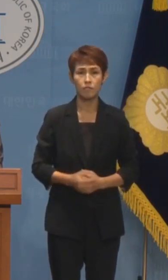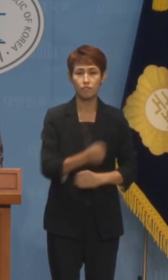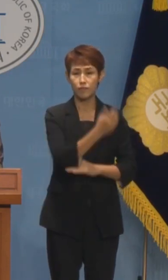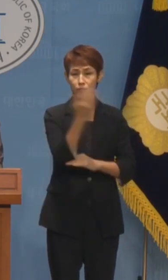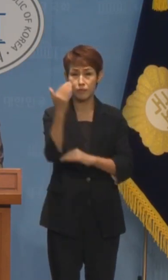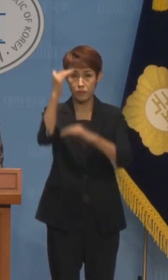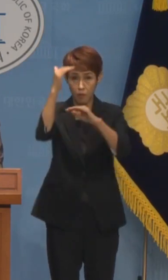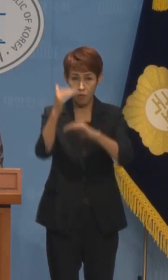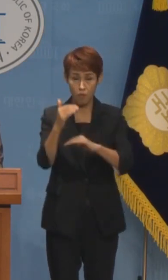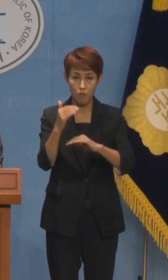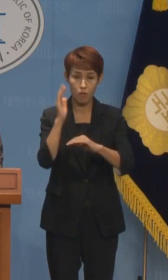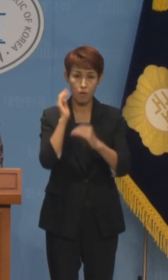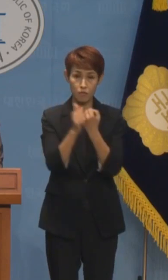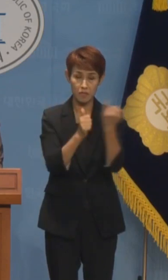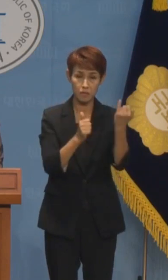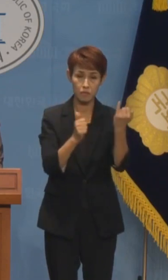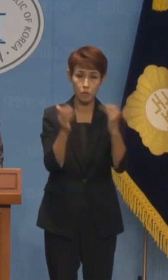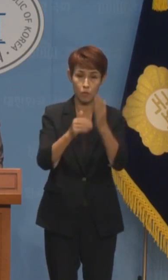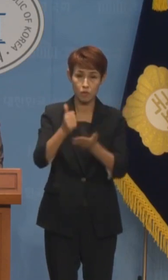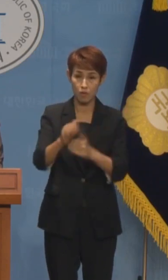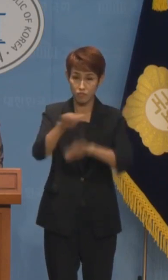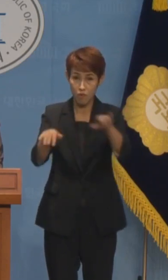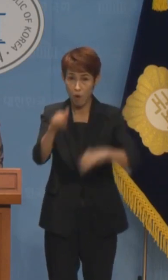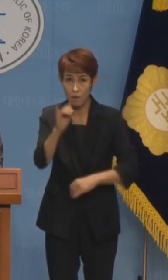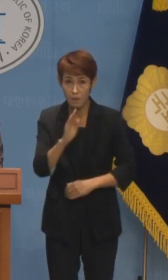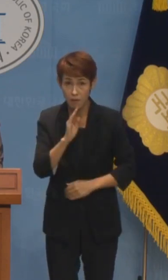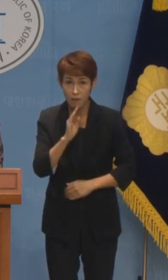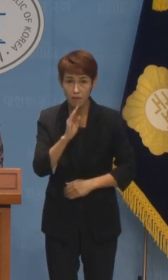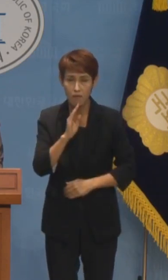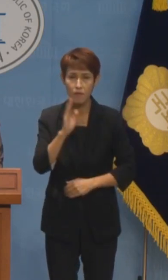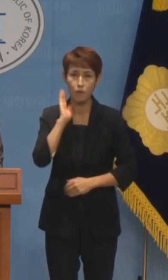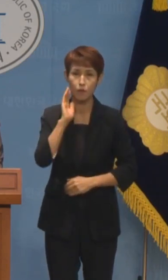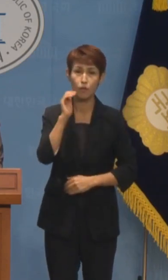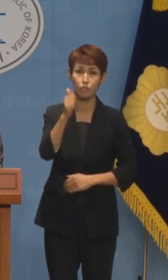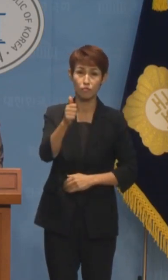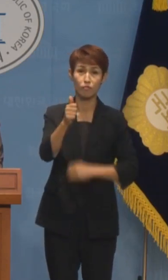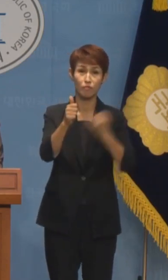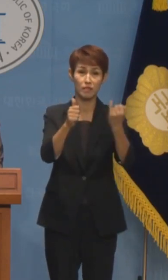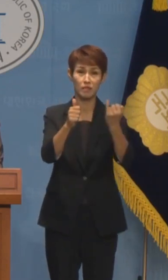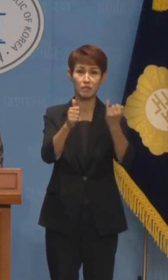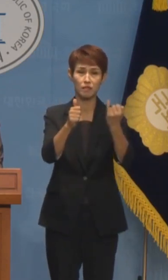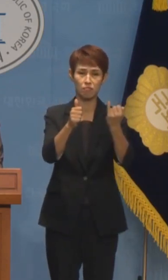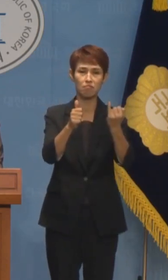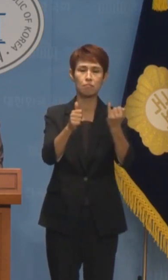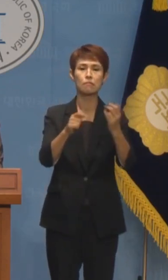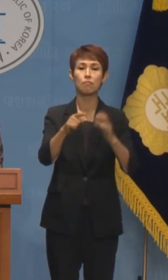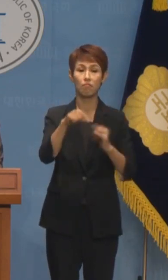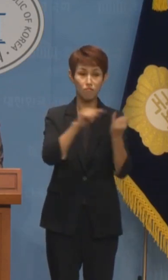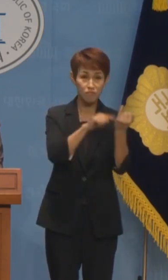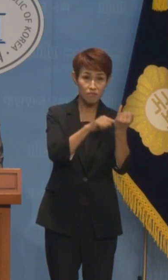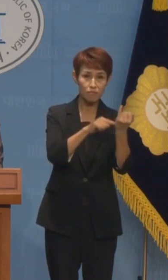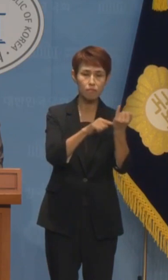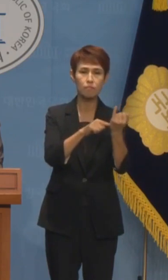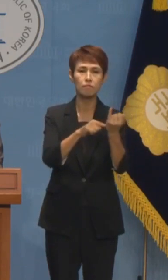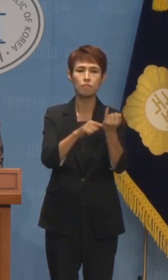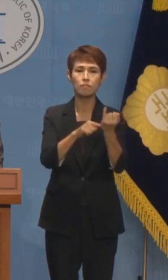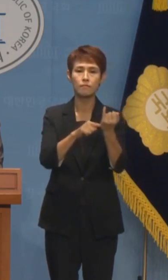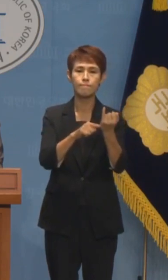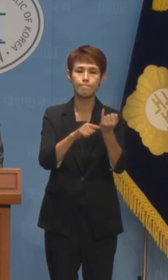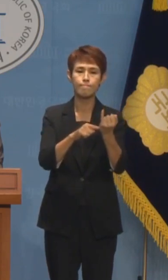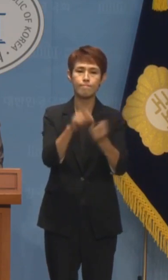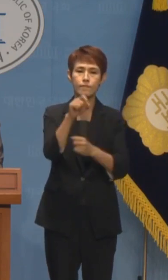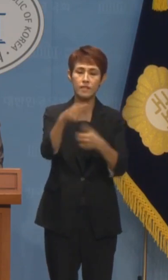사실이라면 뒷말만 무성하던 V2 비선 권력이 당무 개입은 물론 불법적 선거